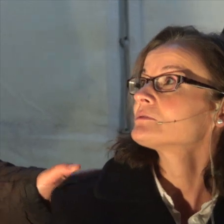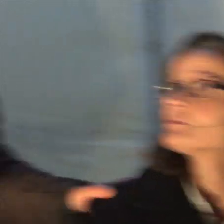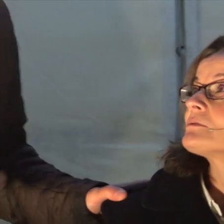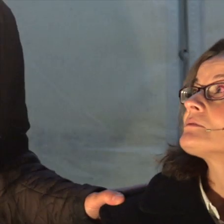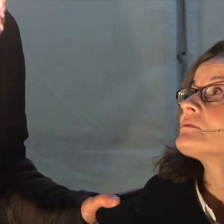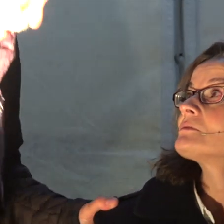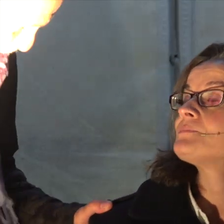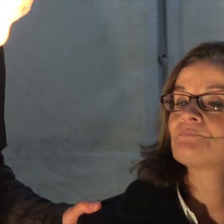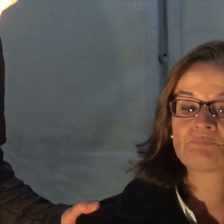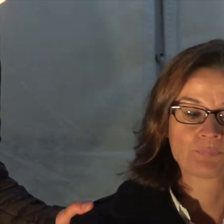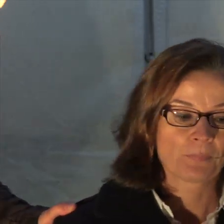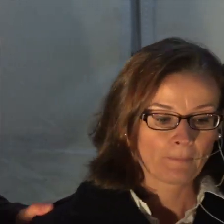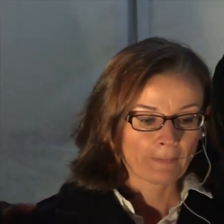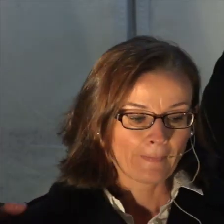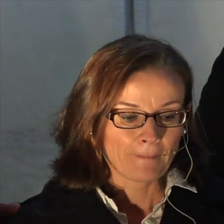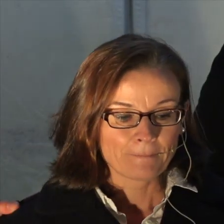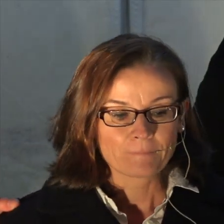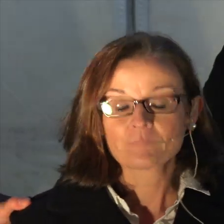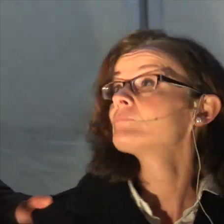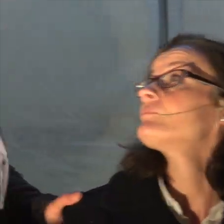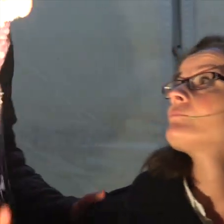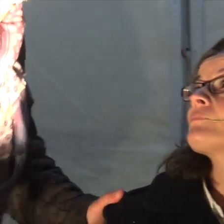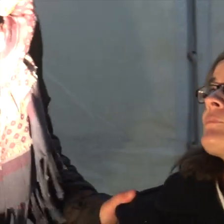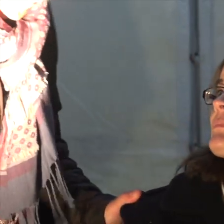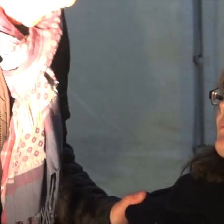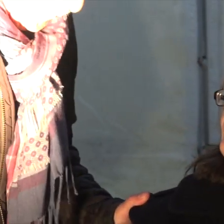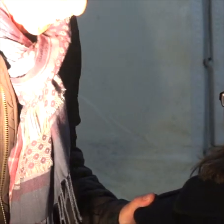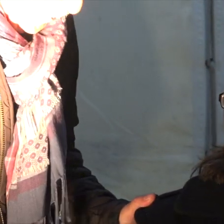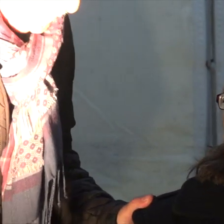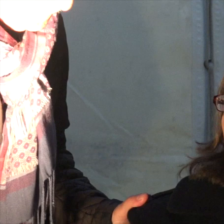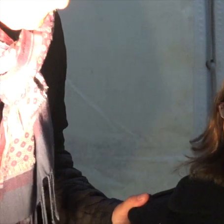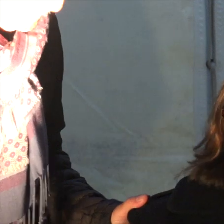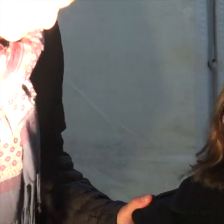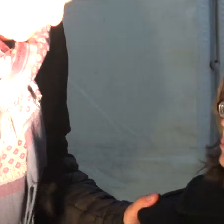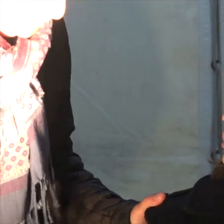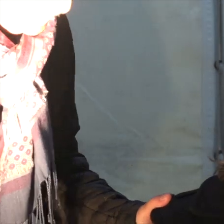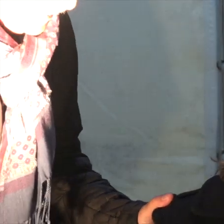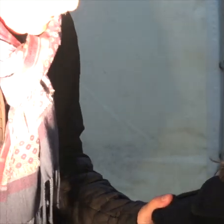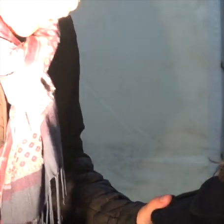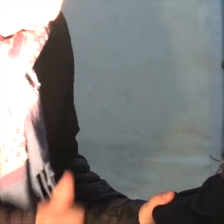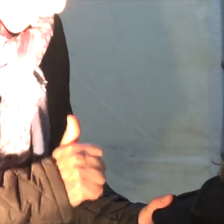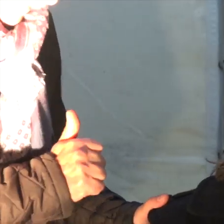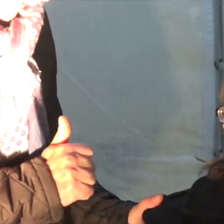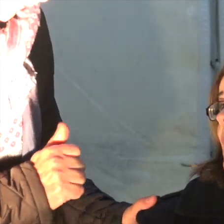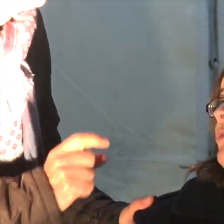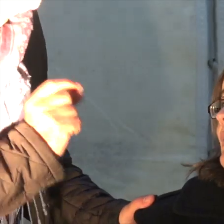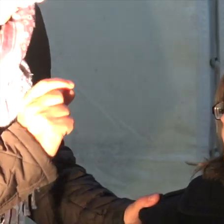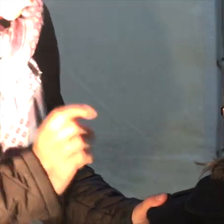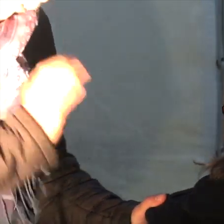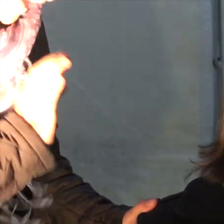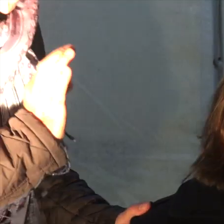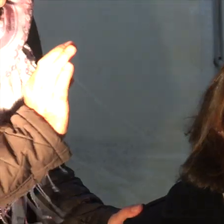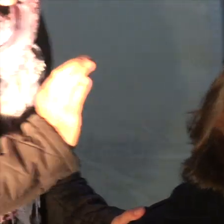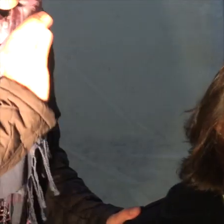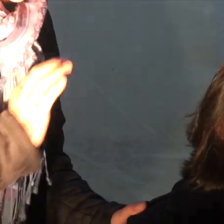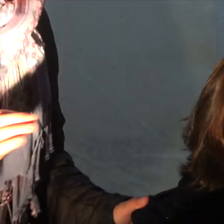Pilar, soy el jefe. Déjalo tal cual. Vamos a divertirnos un poco. Pero solo un momento, ¿eh? Que un tengo momento. Prisa. Un café